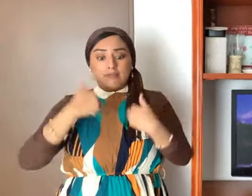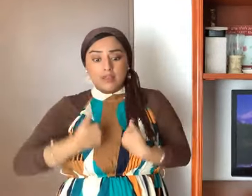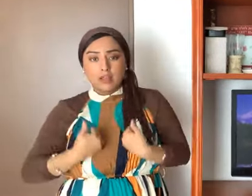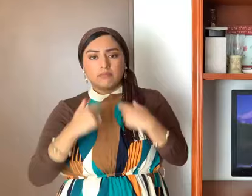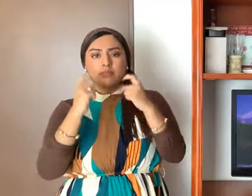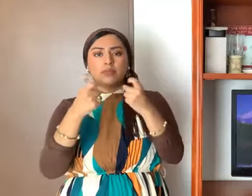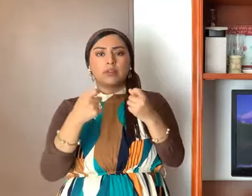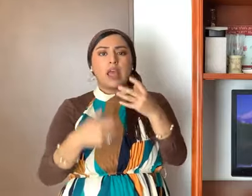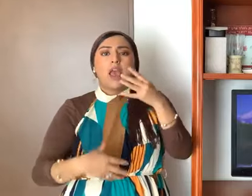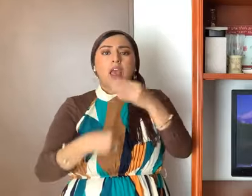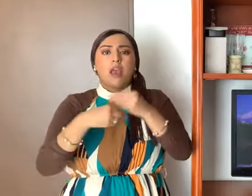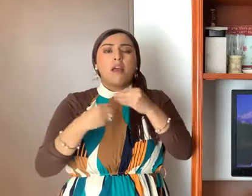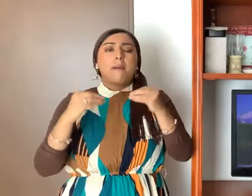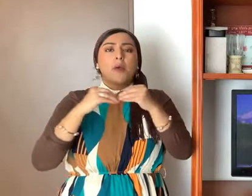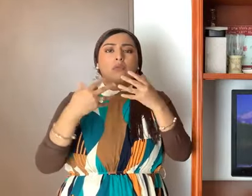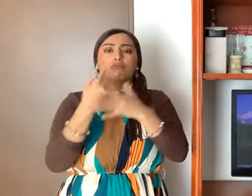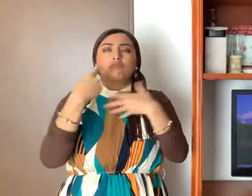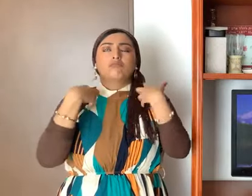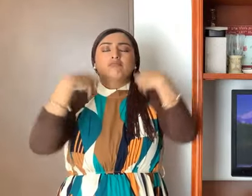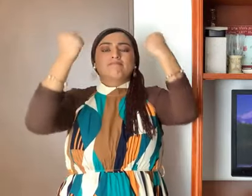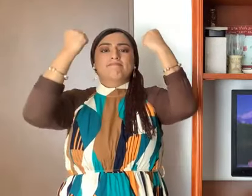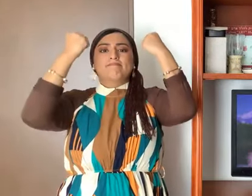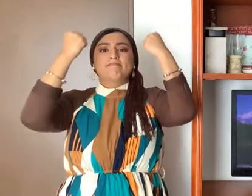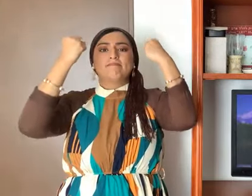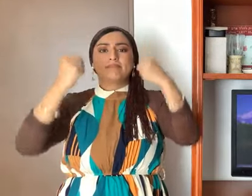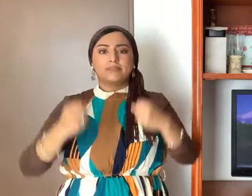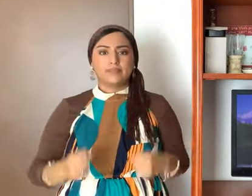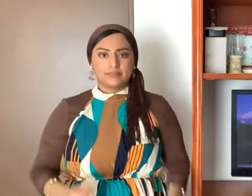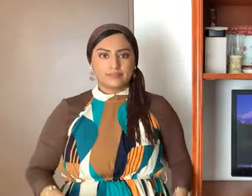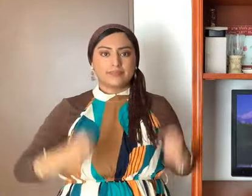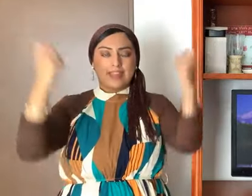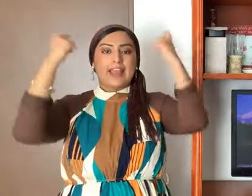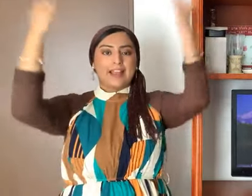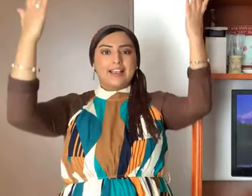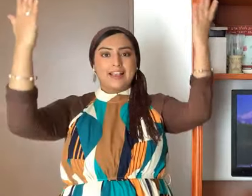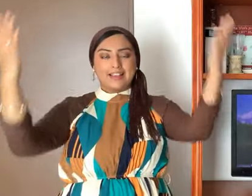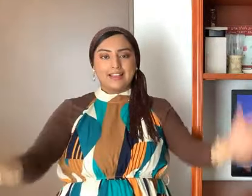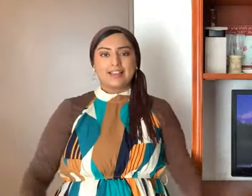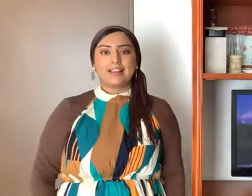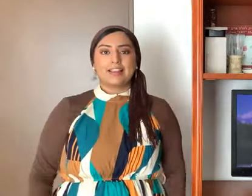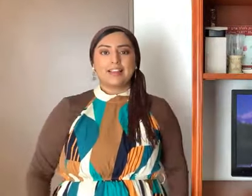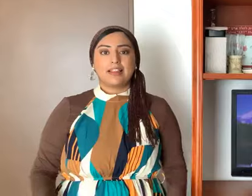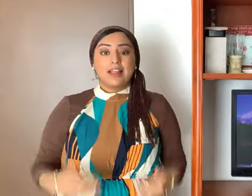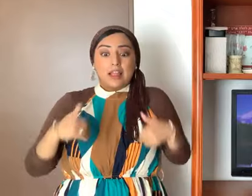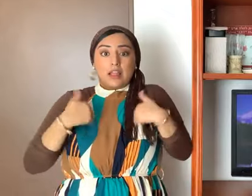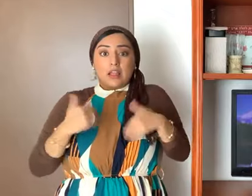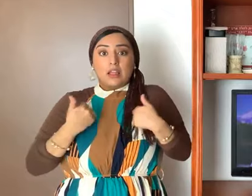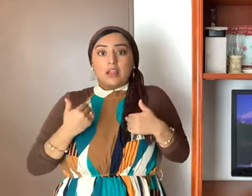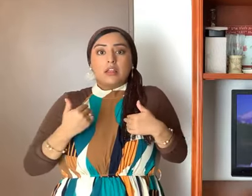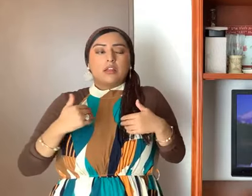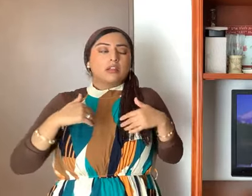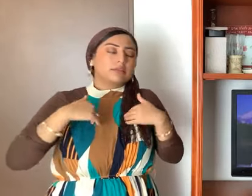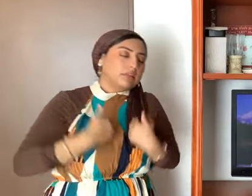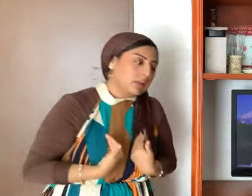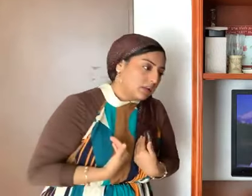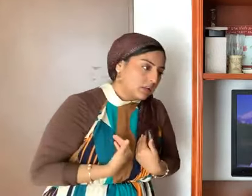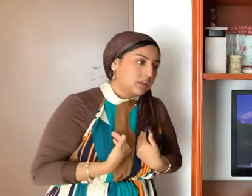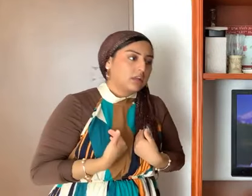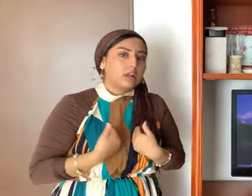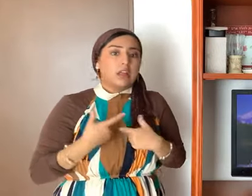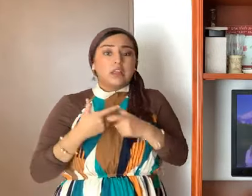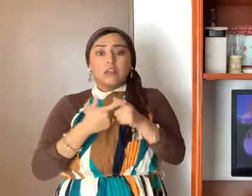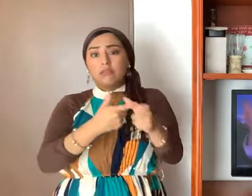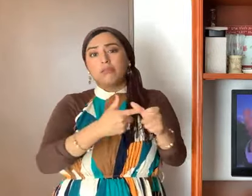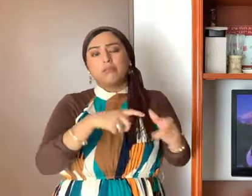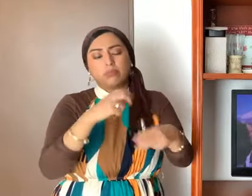cansado y multiplica las fuerzas al que no tiene ningunas. ¡Aleluya! Los muchachos se fatigan y se cansan, los jóvenes